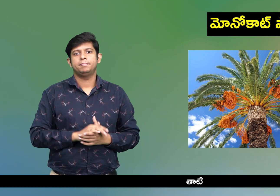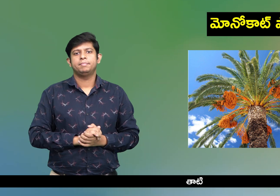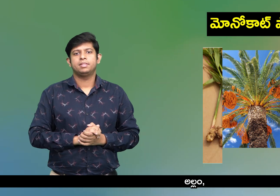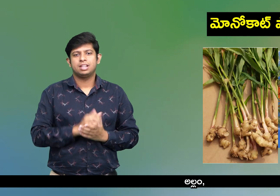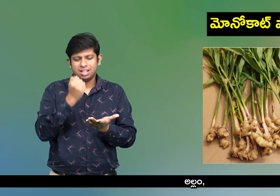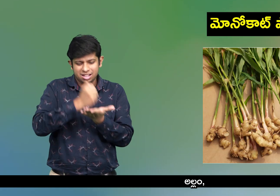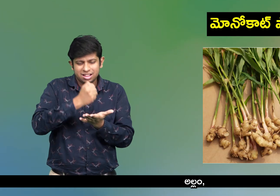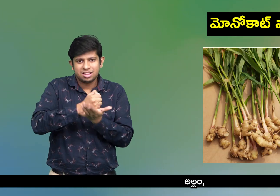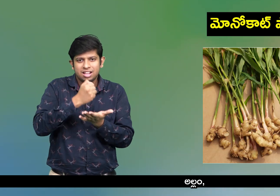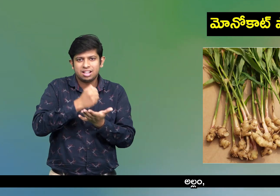అల్లం,